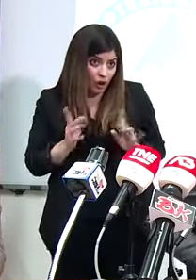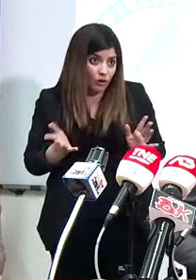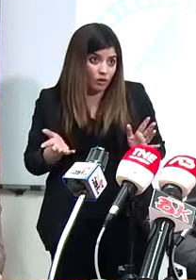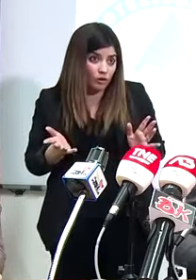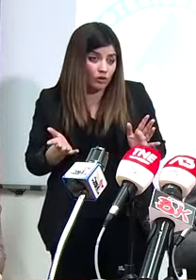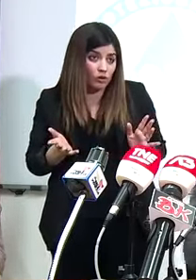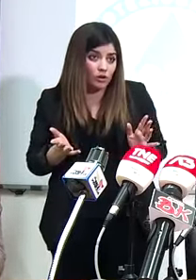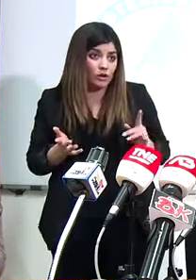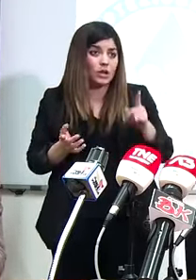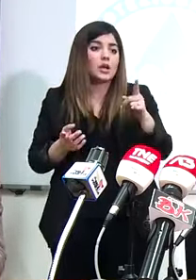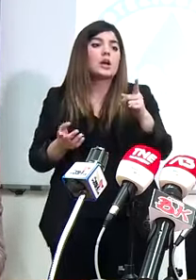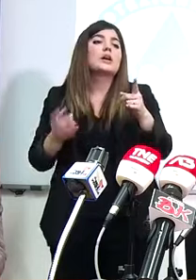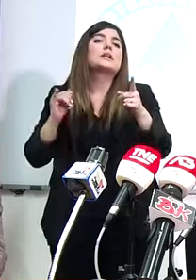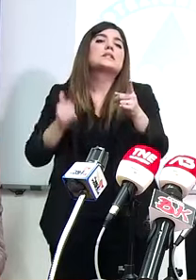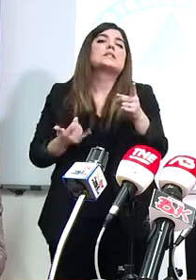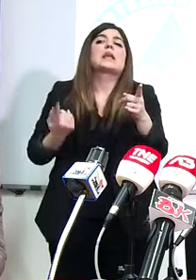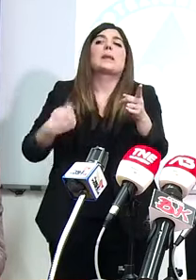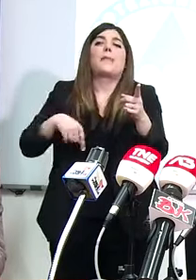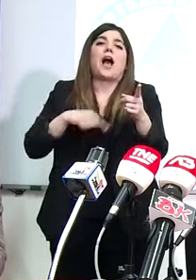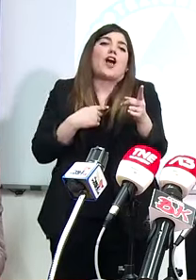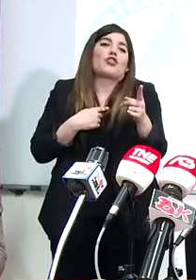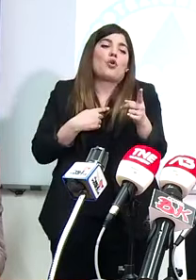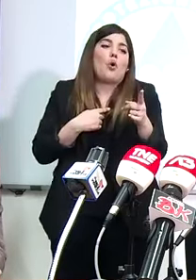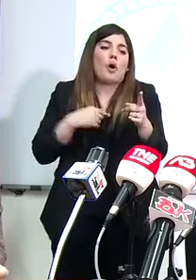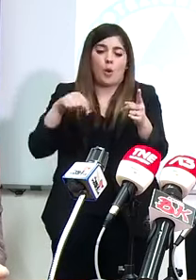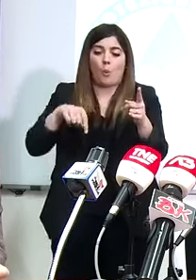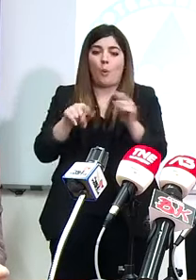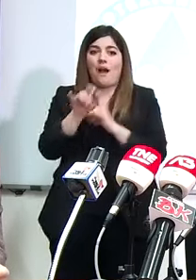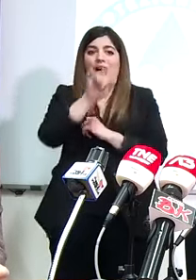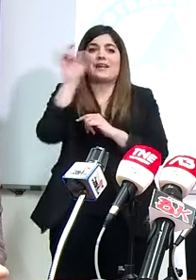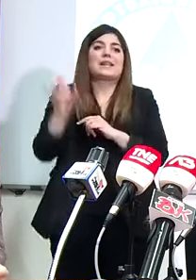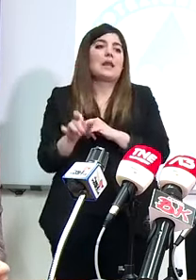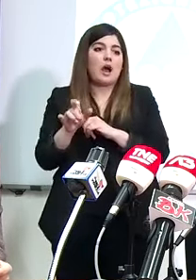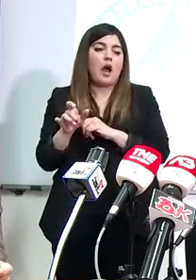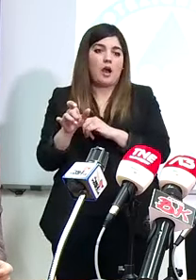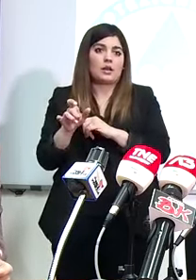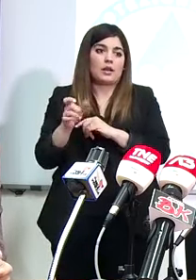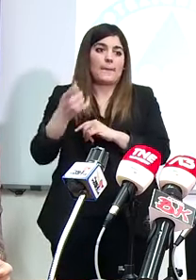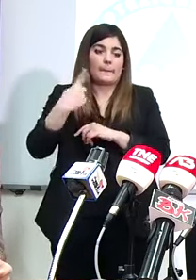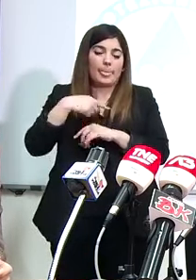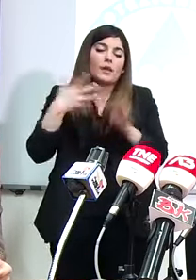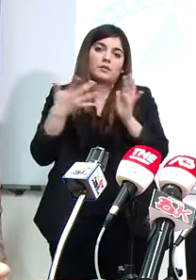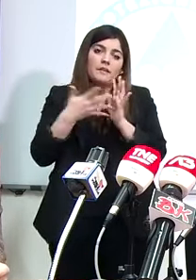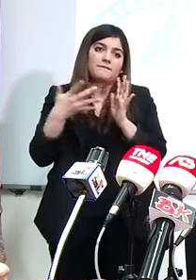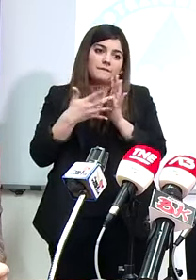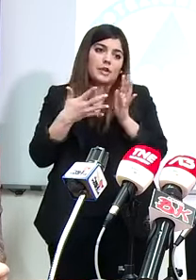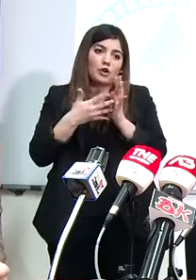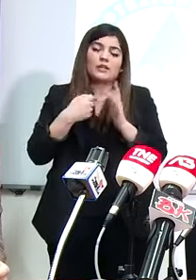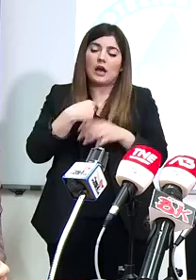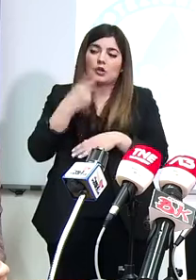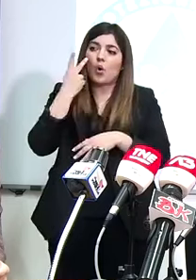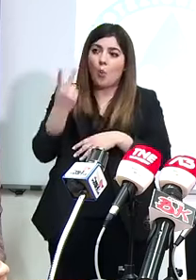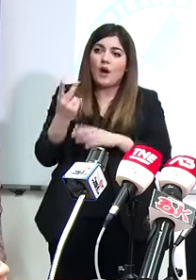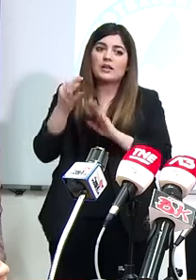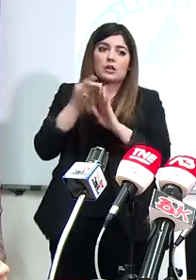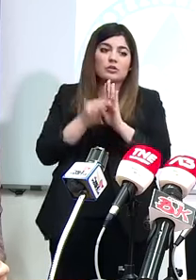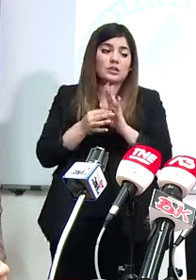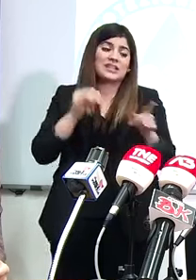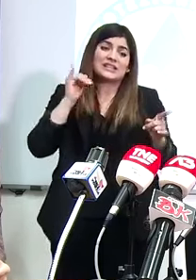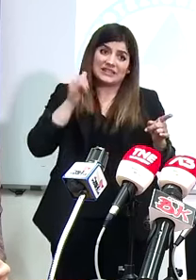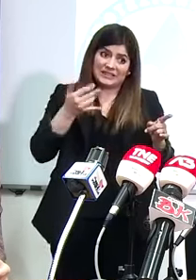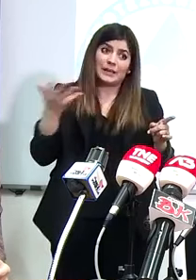noi a 4 milioni siamo arrivati in italia dico con grande difficoltà vedeva oggi i dati li ha avuto molto